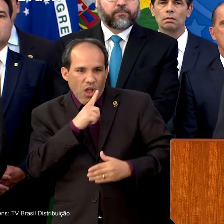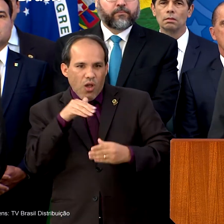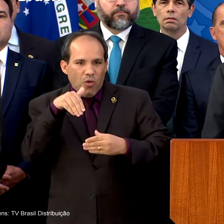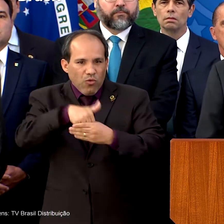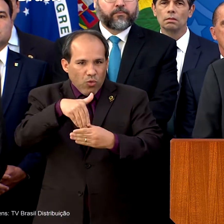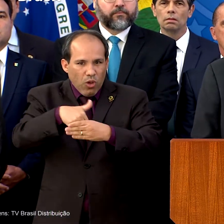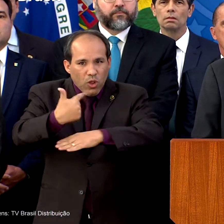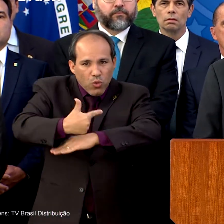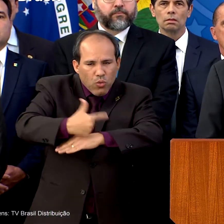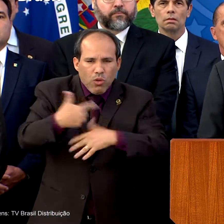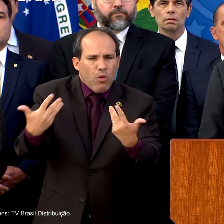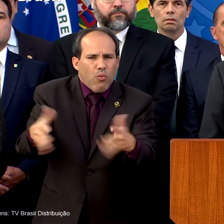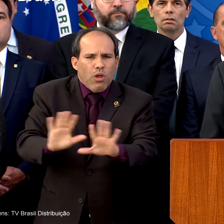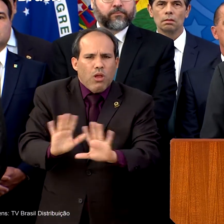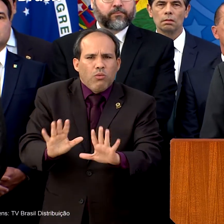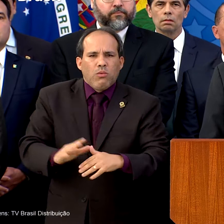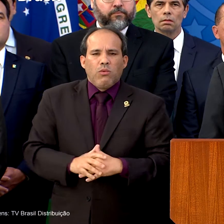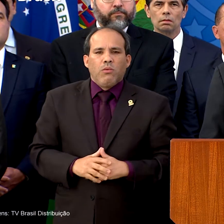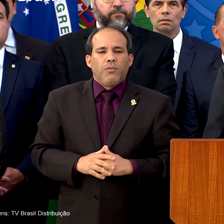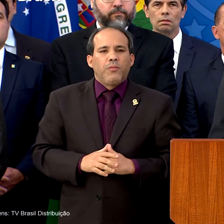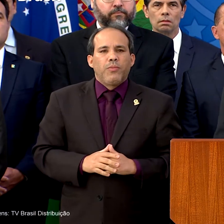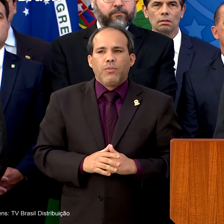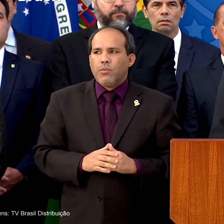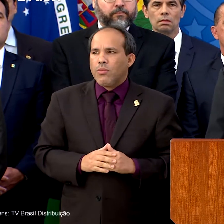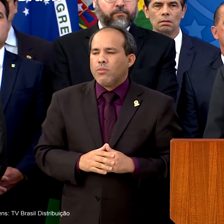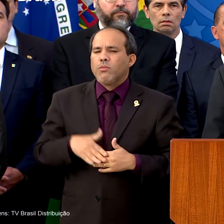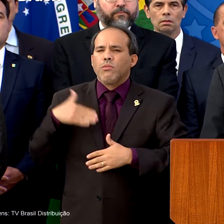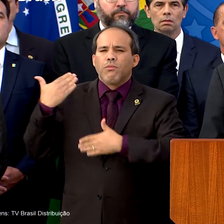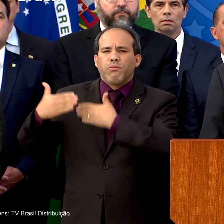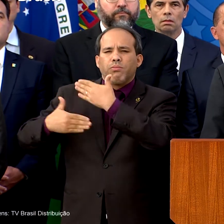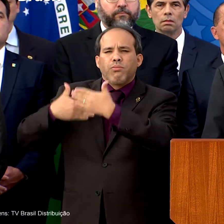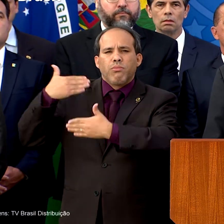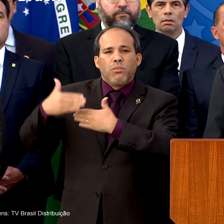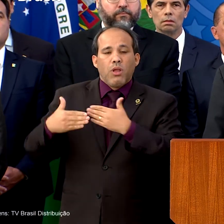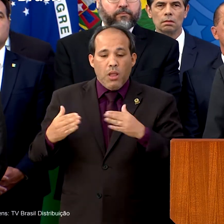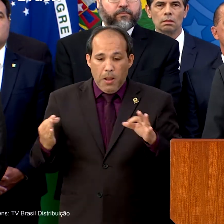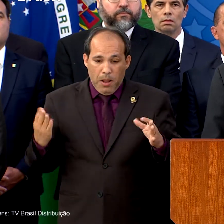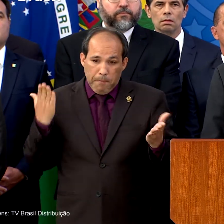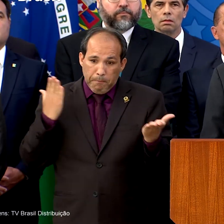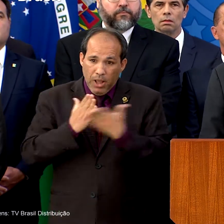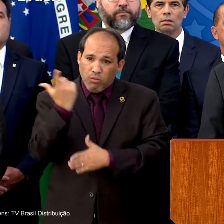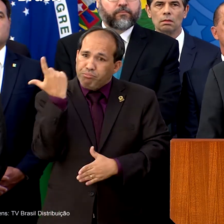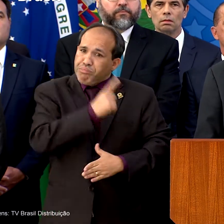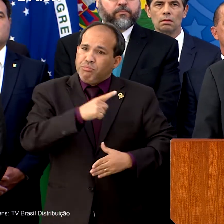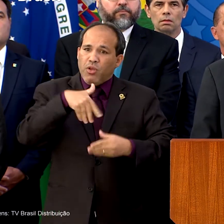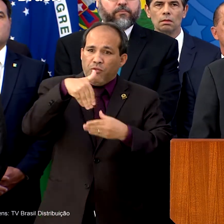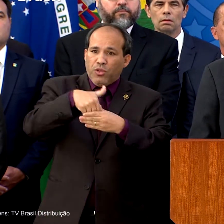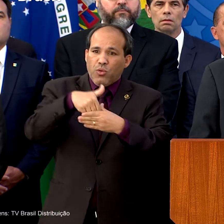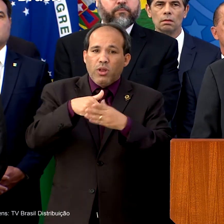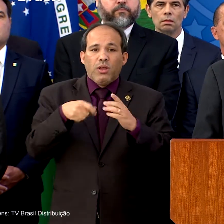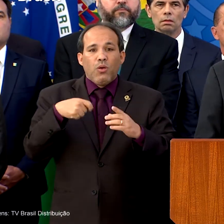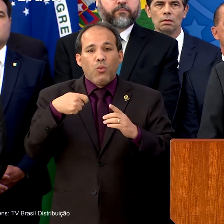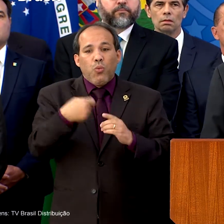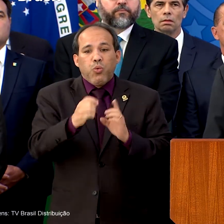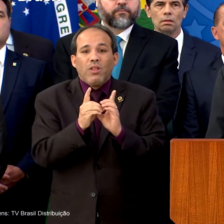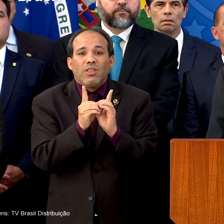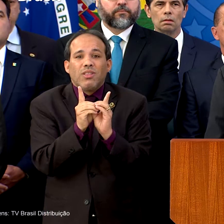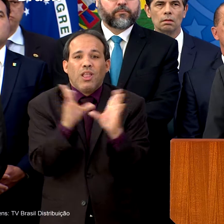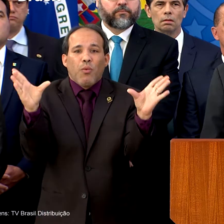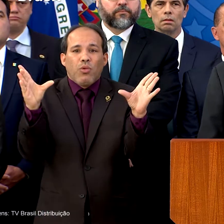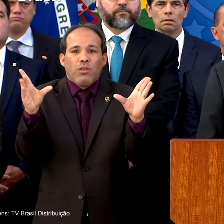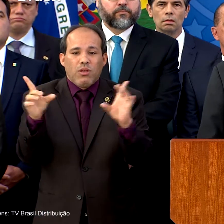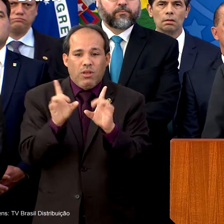turno e após então a nossa vitória a vitória da democracia